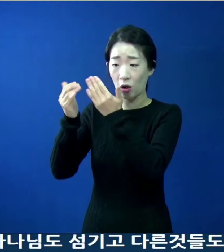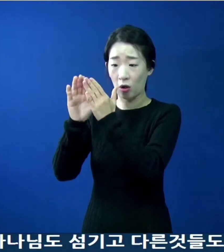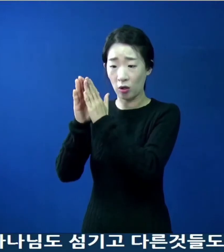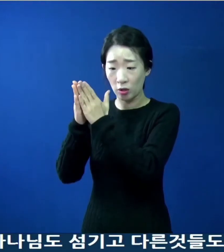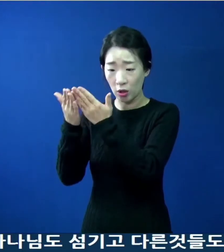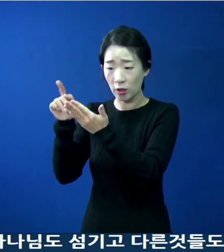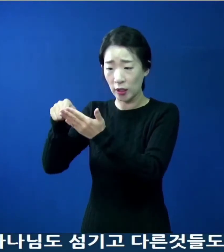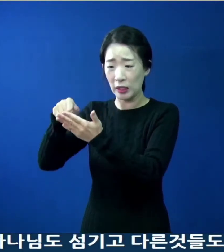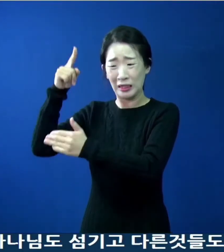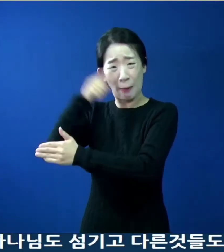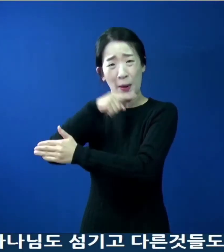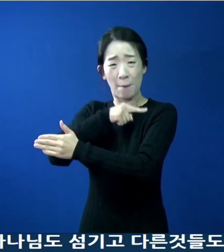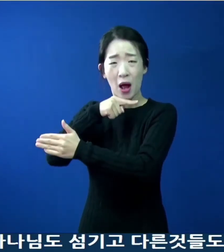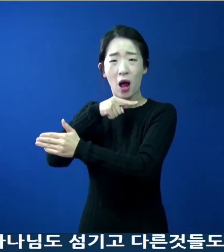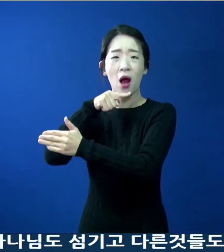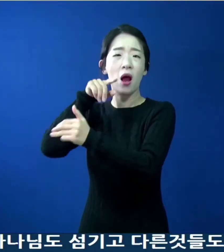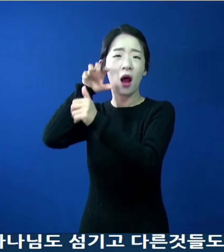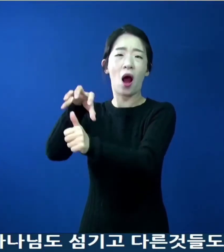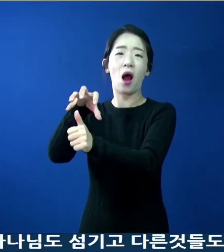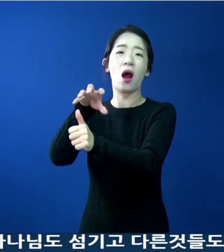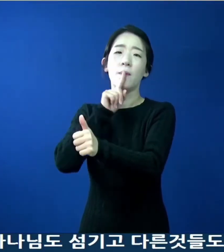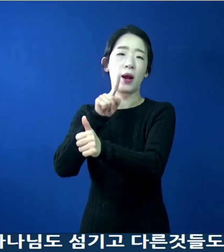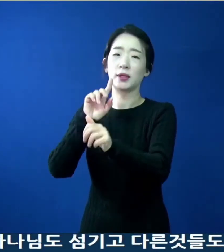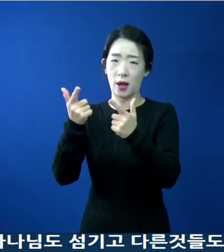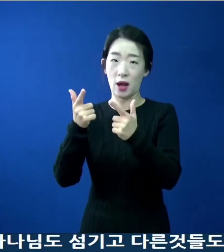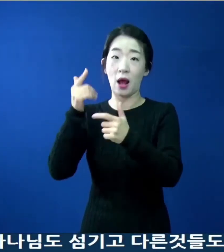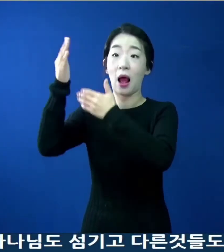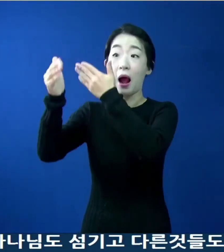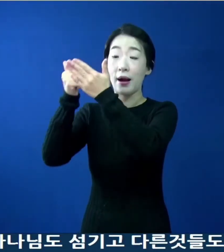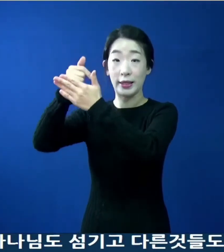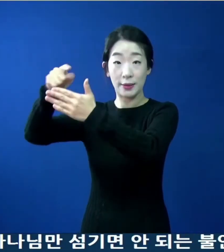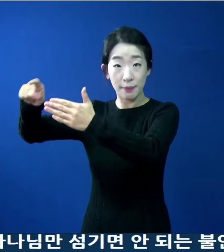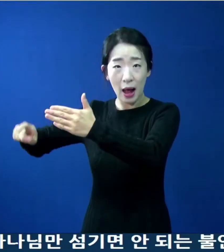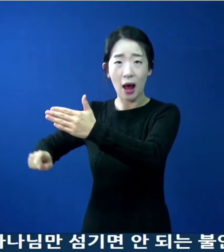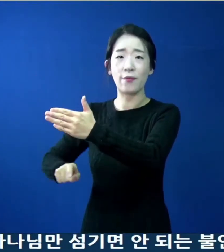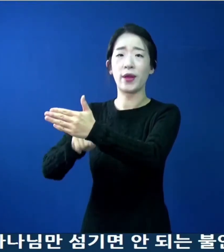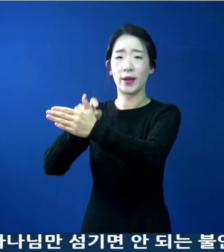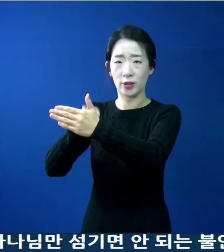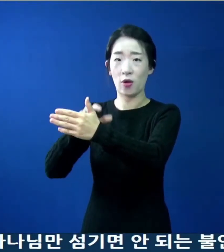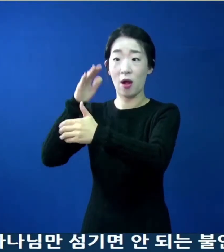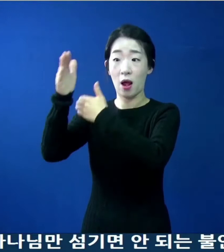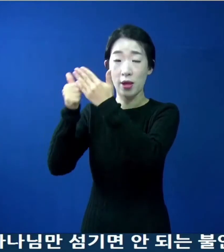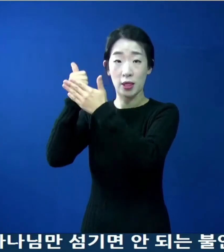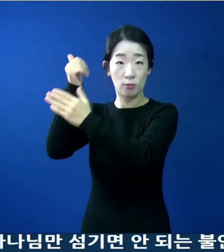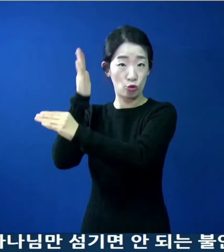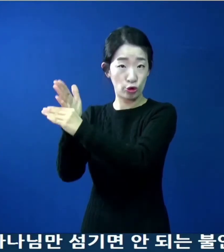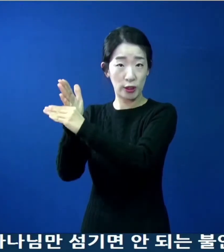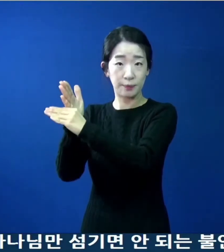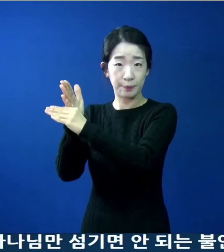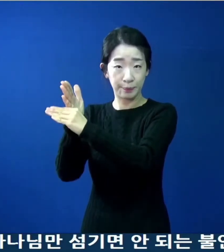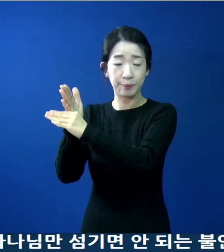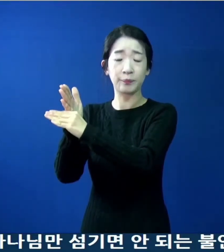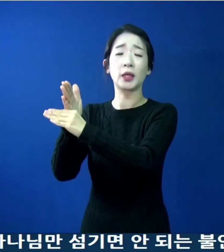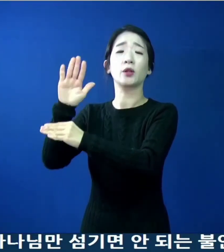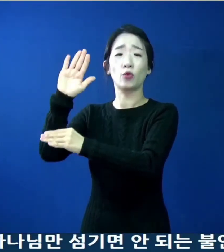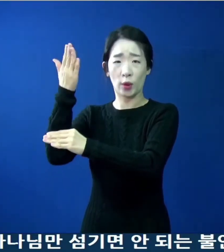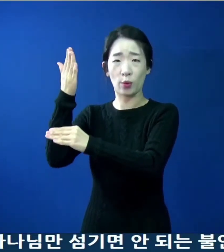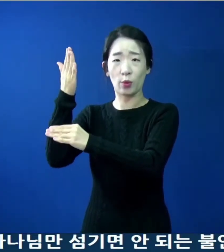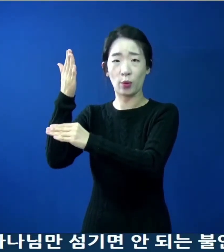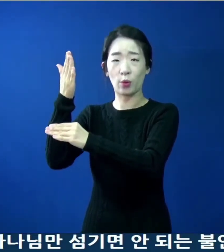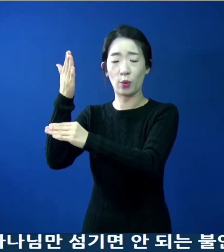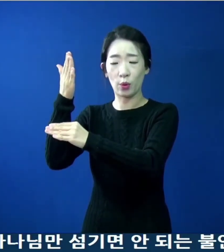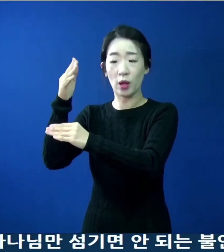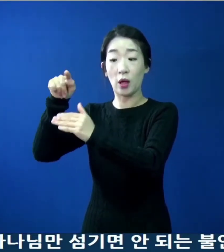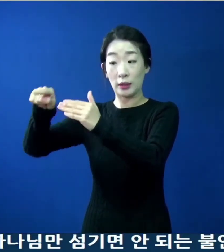대상으로 얘기하지 않습니다. 하나님 안에서, 하나님이 중심이 되어서, 하나님이 우선이 되어서